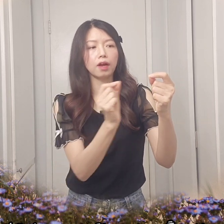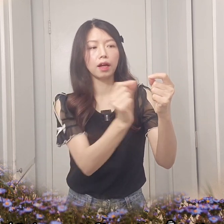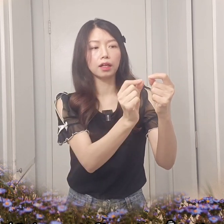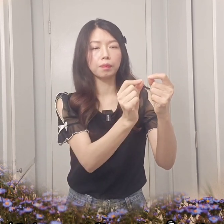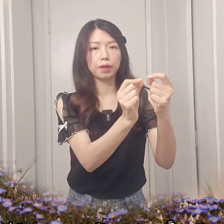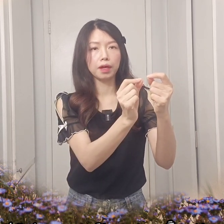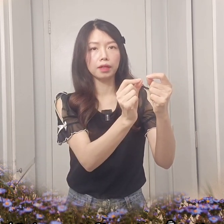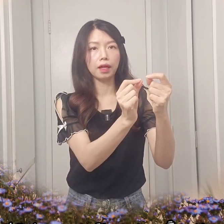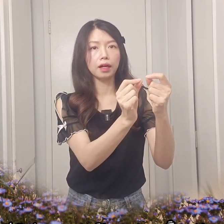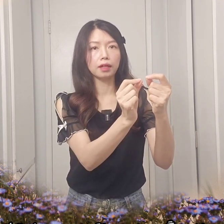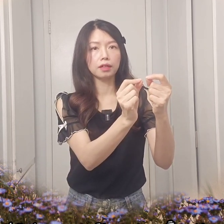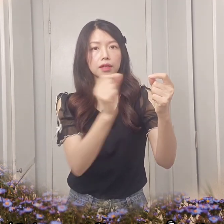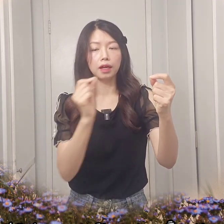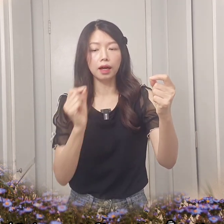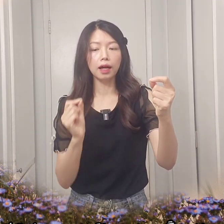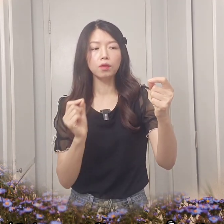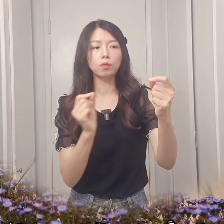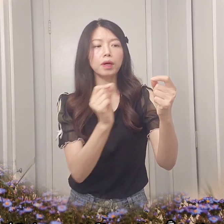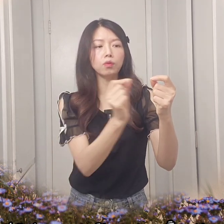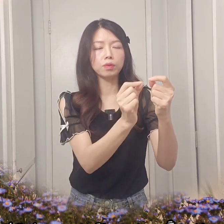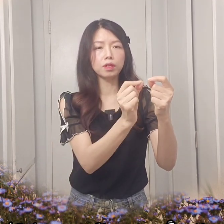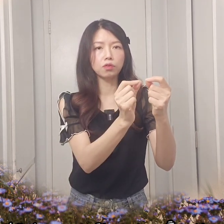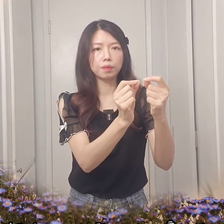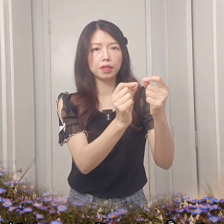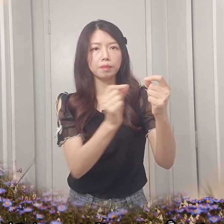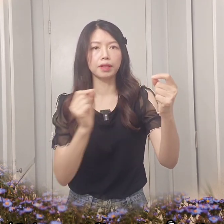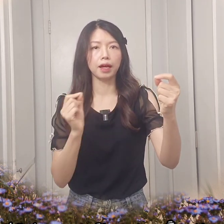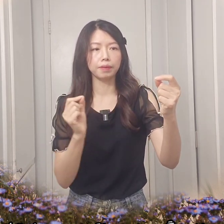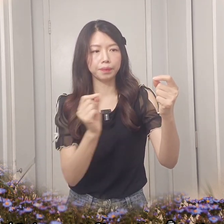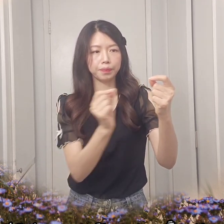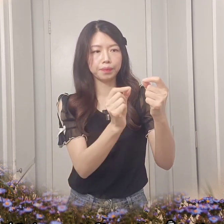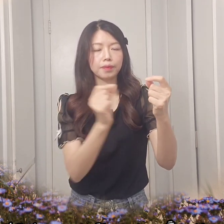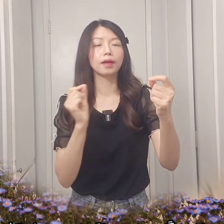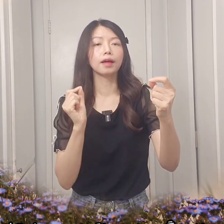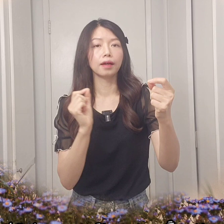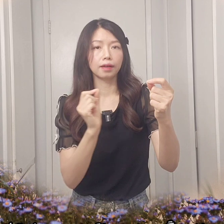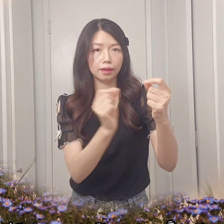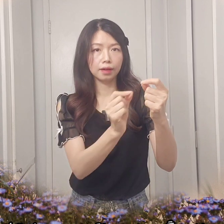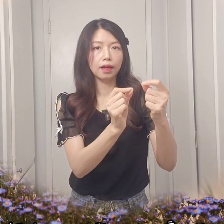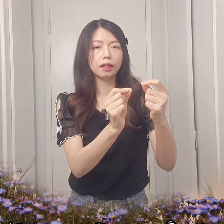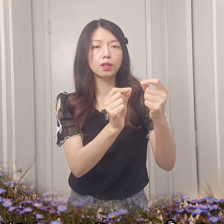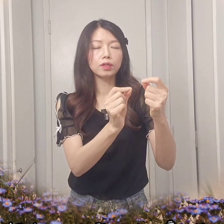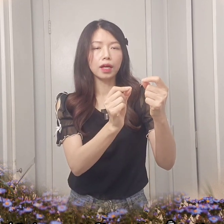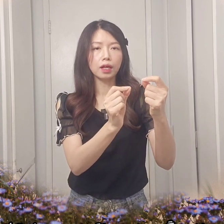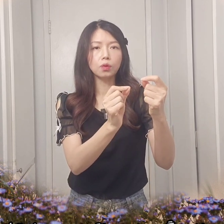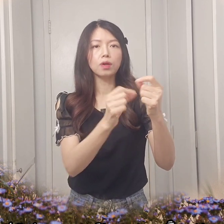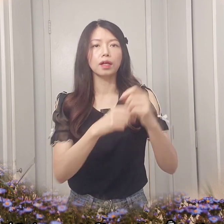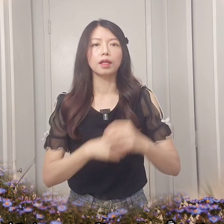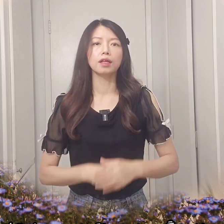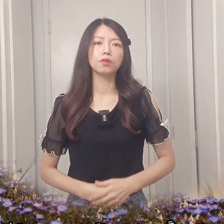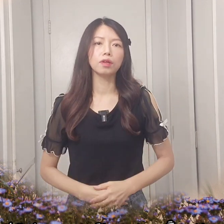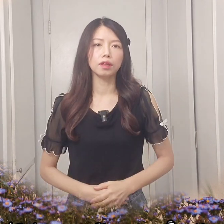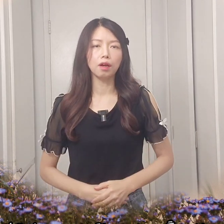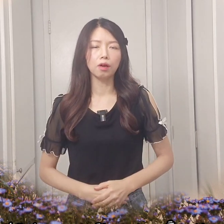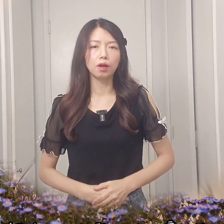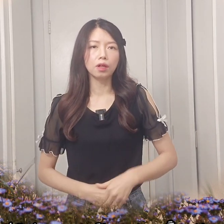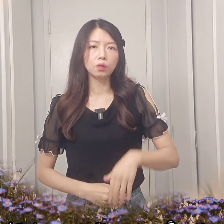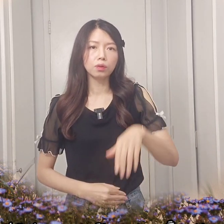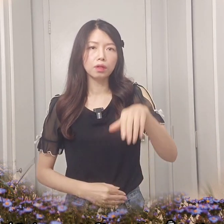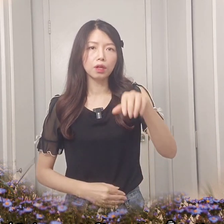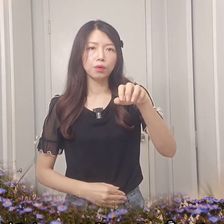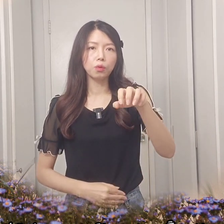내가 이렇게 가깝게 다가가듯이 한 손만 움직여 주시면 됩니다. 그리고 장소를 나타낸